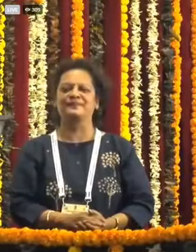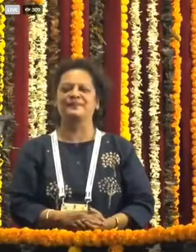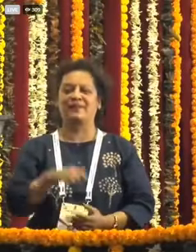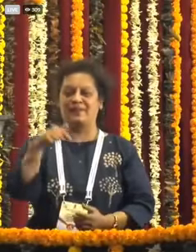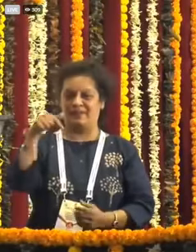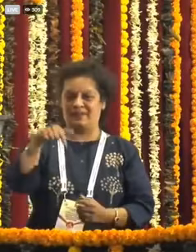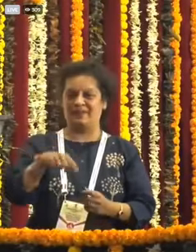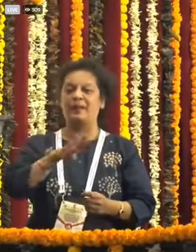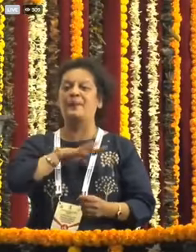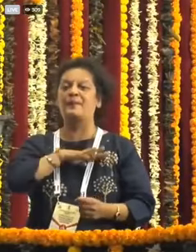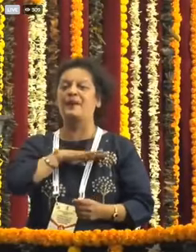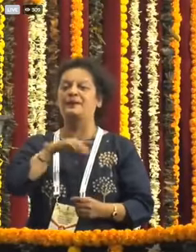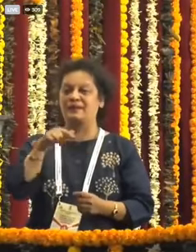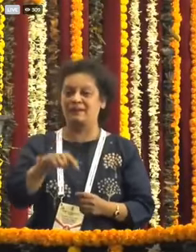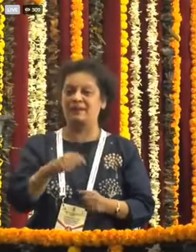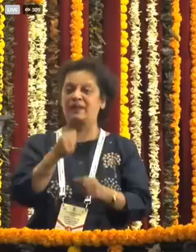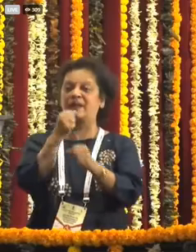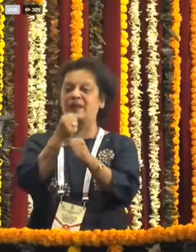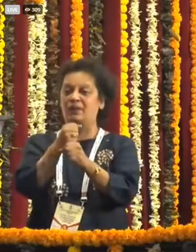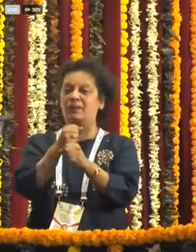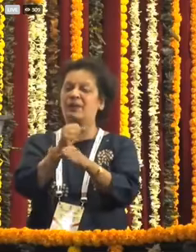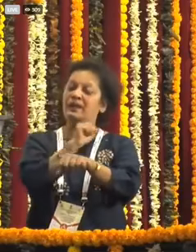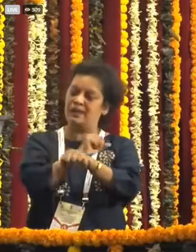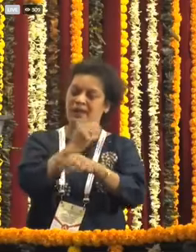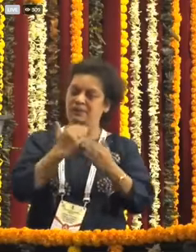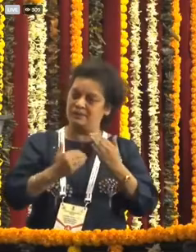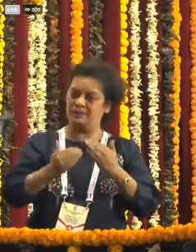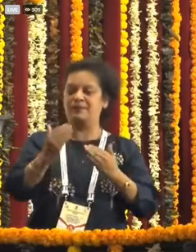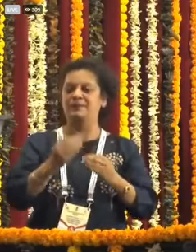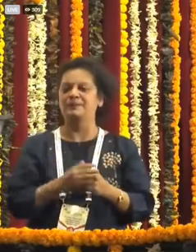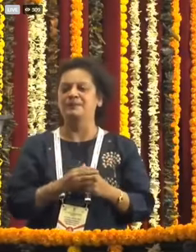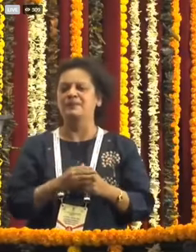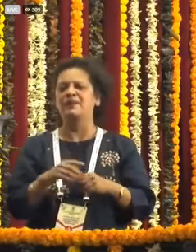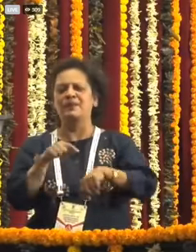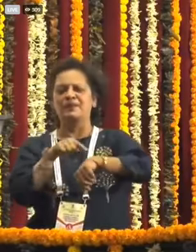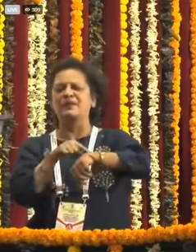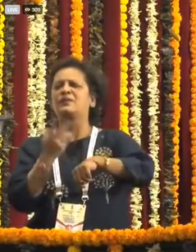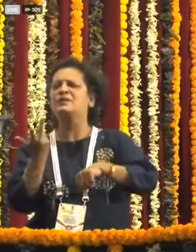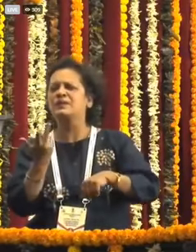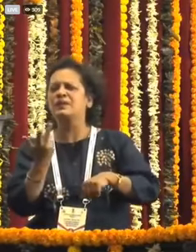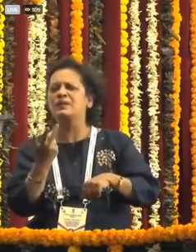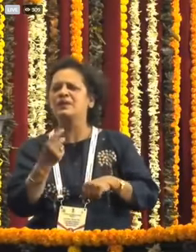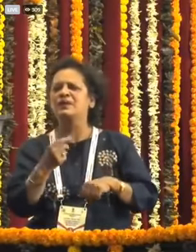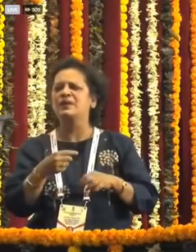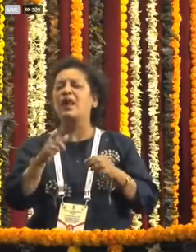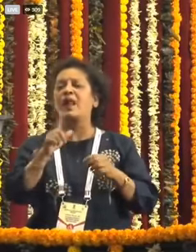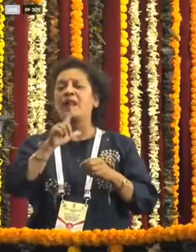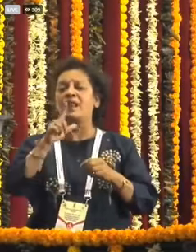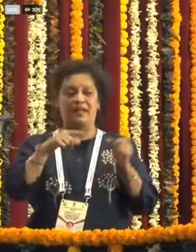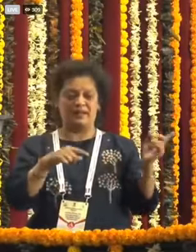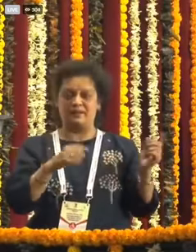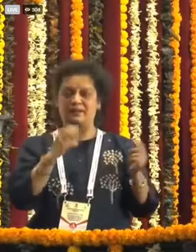राज्यामध्ये जेव्हा सरकार काम करतं त्यावेळेस मुख्यमंत्री मंत्रिमंडळ